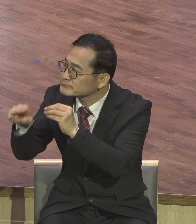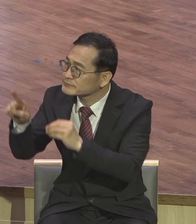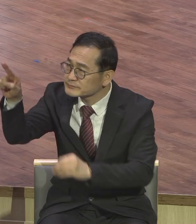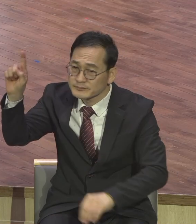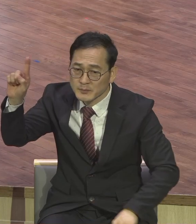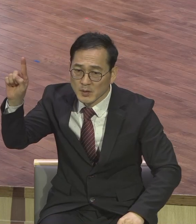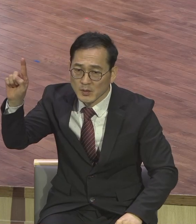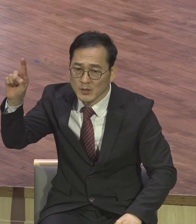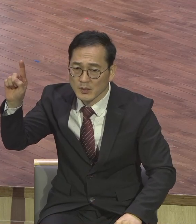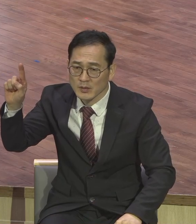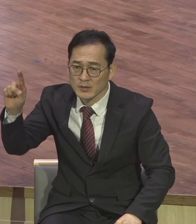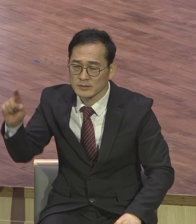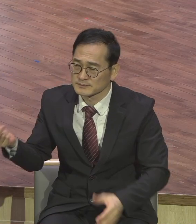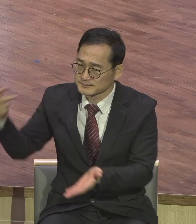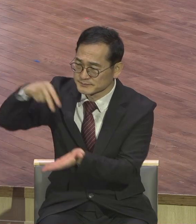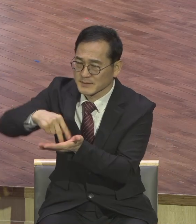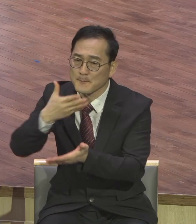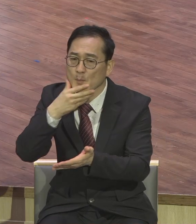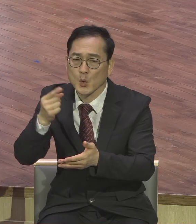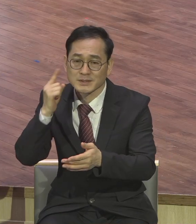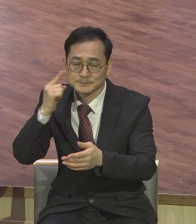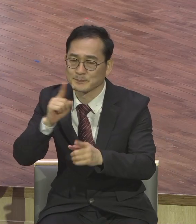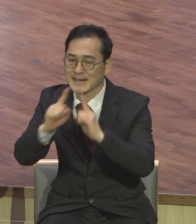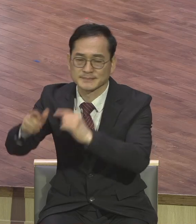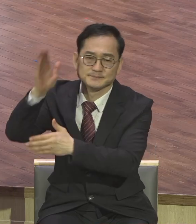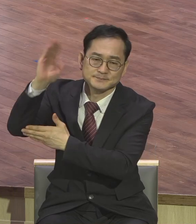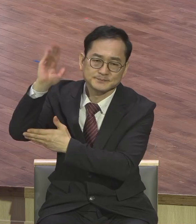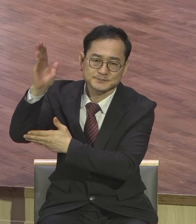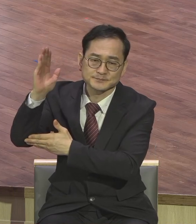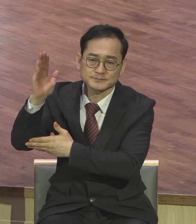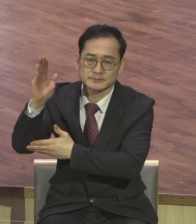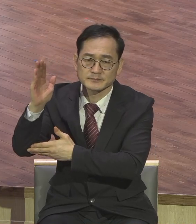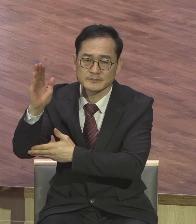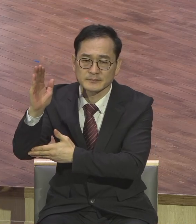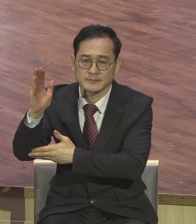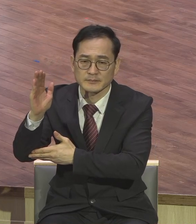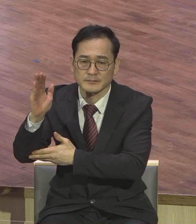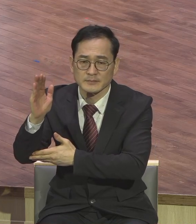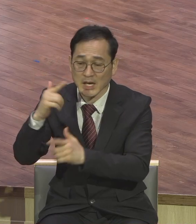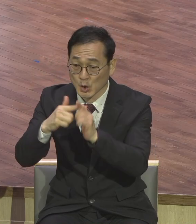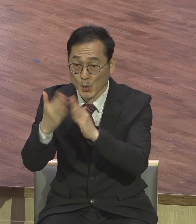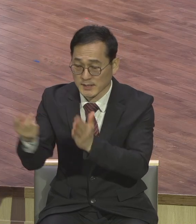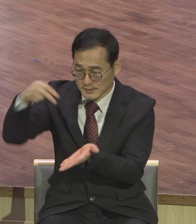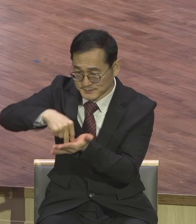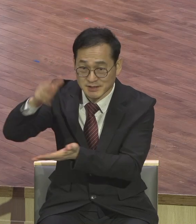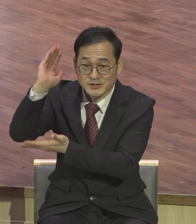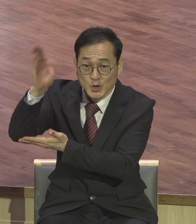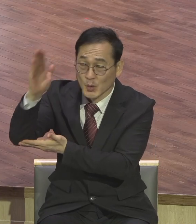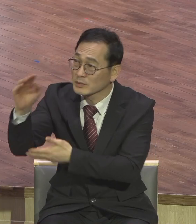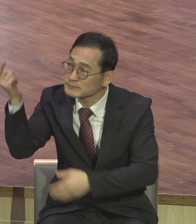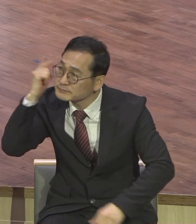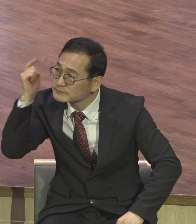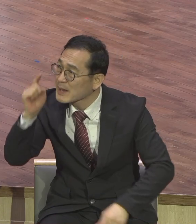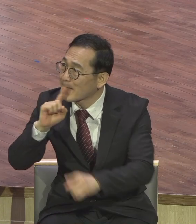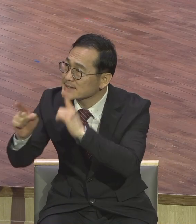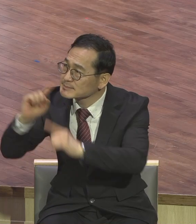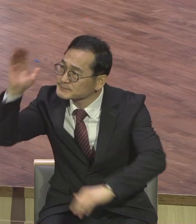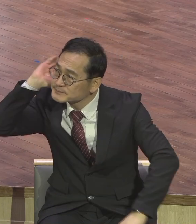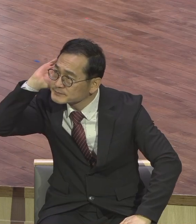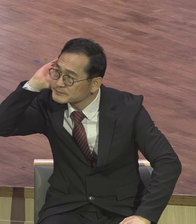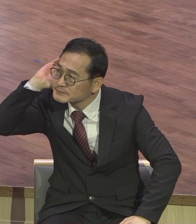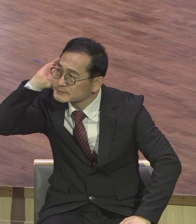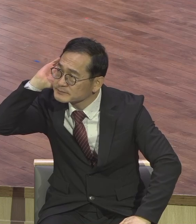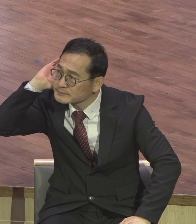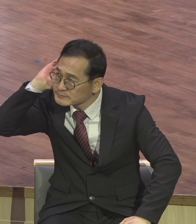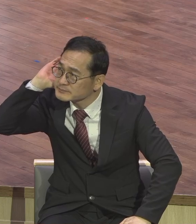강단은 복음이 주는 이 축복을 올바로 맛보도록 인도하는 영적 이정표가 되기 때문에 그래요. 영계